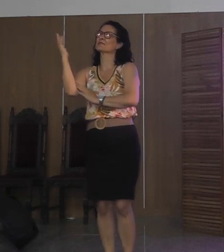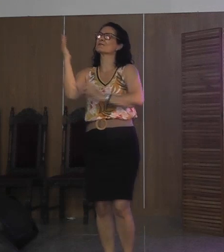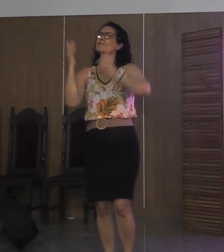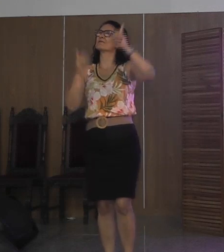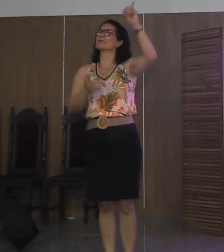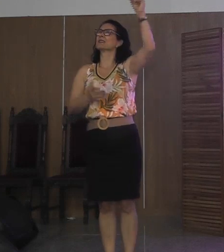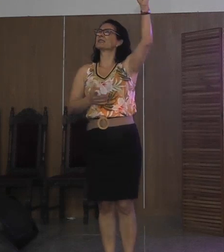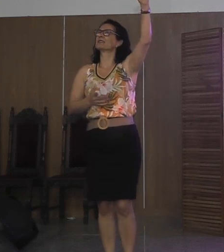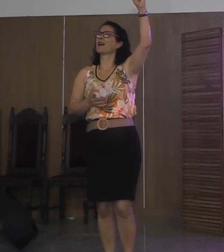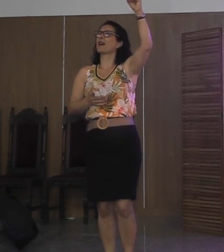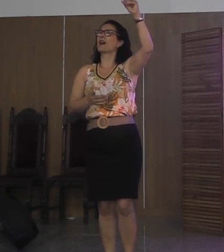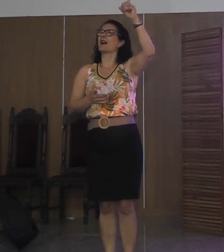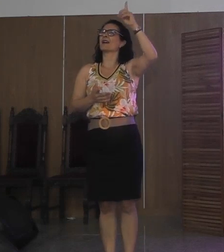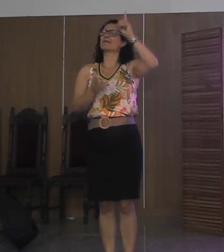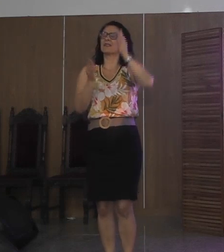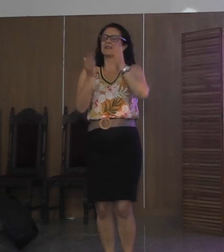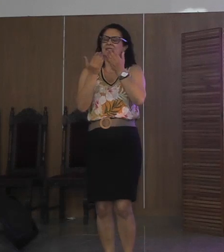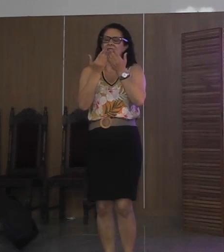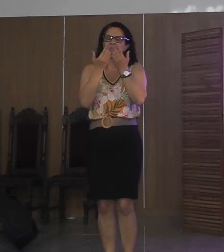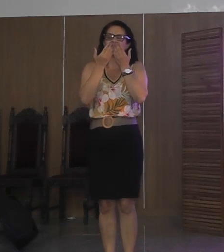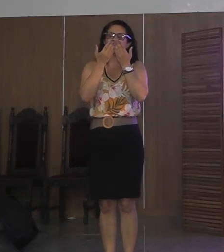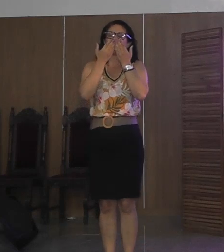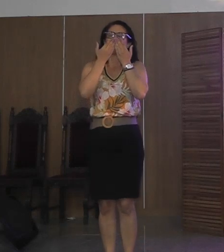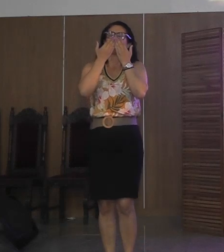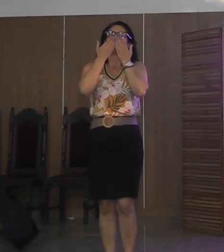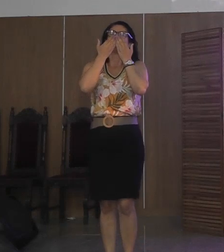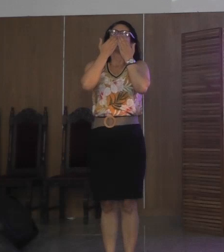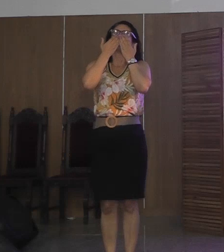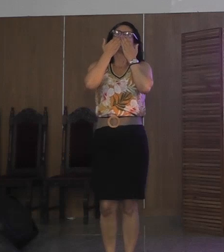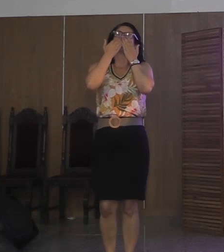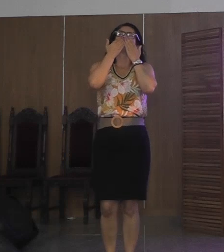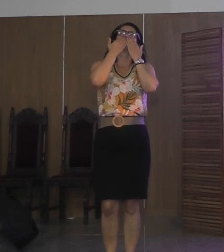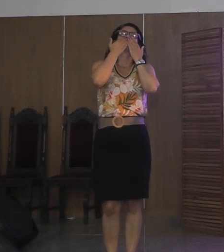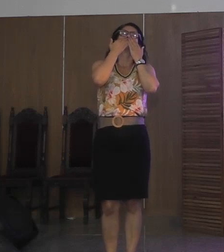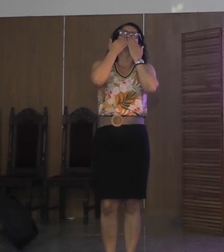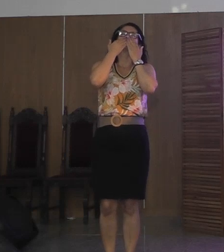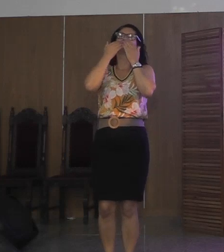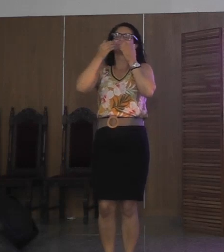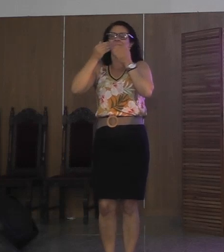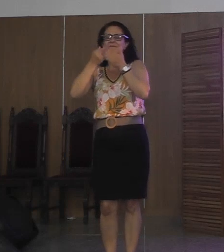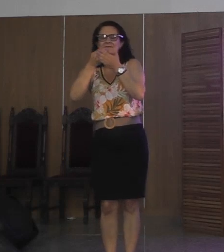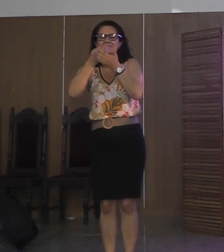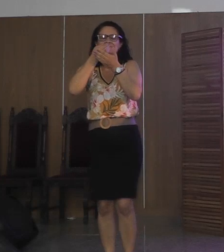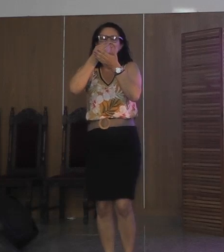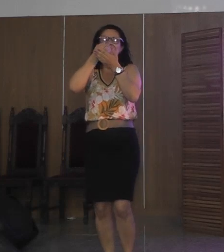das tuas águas bebi,